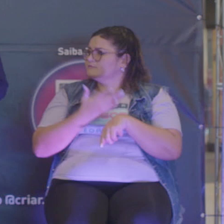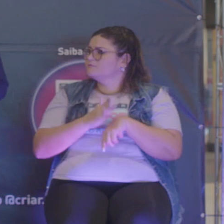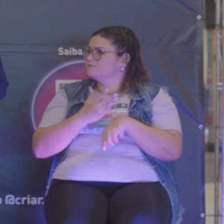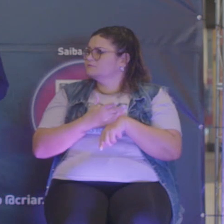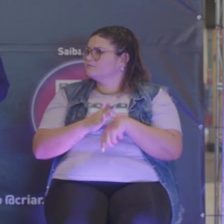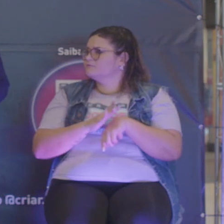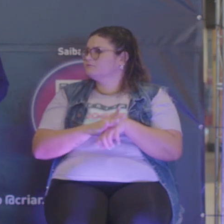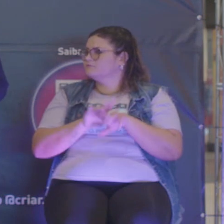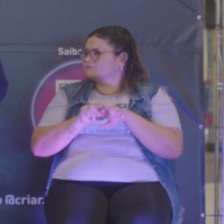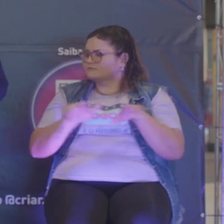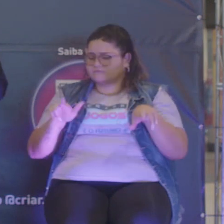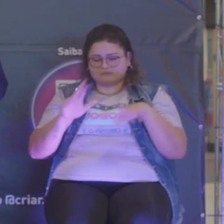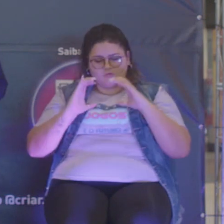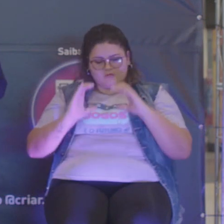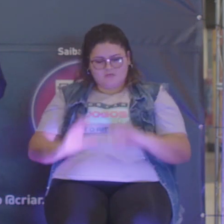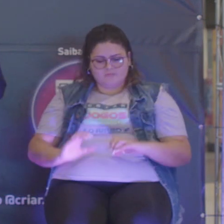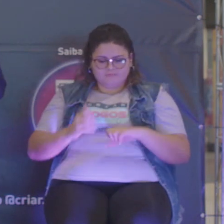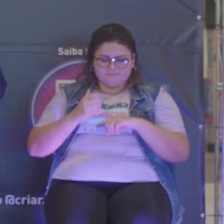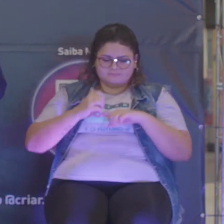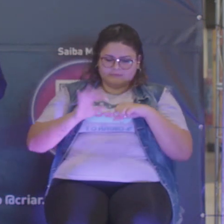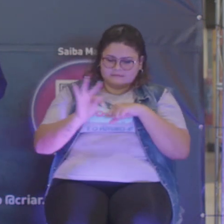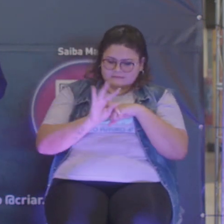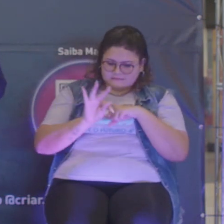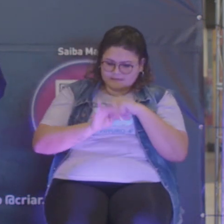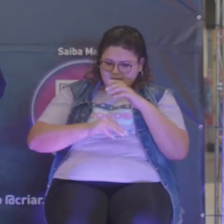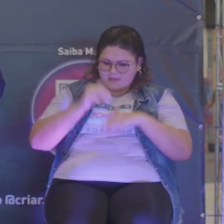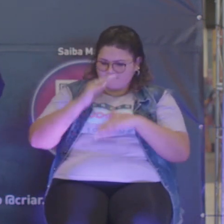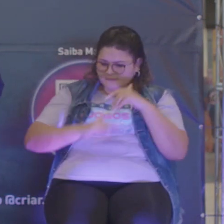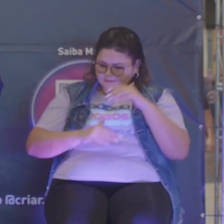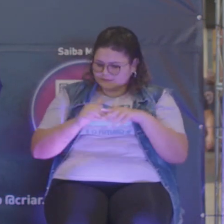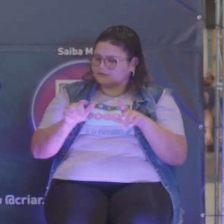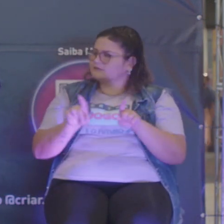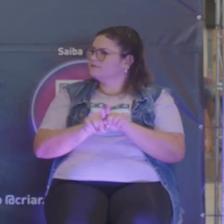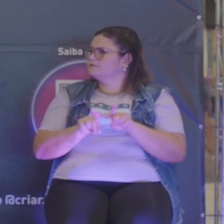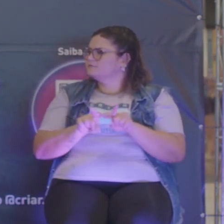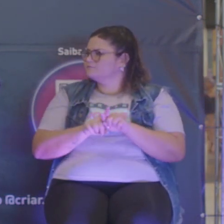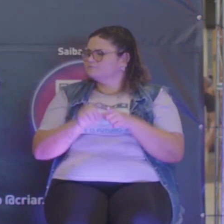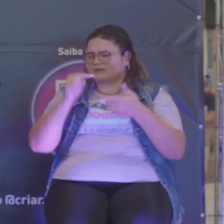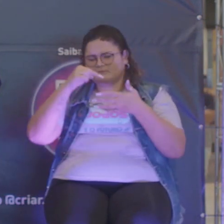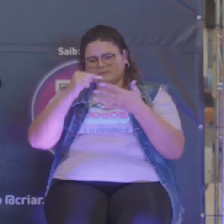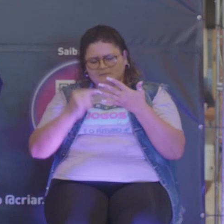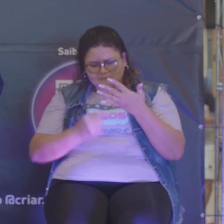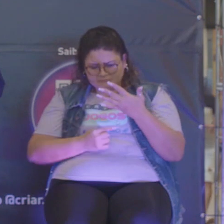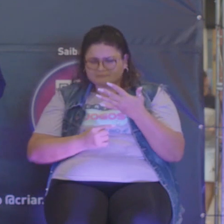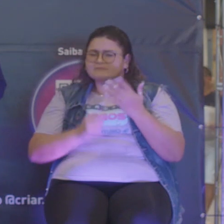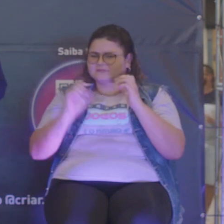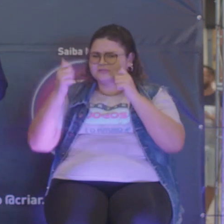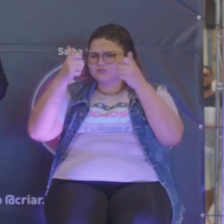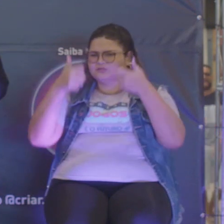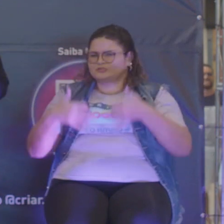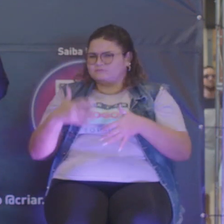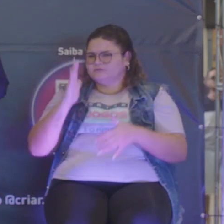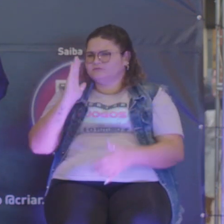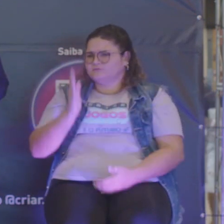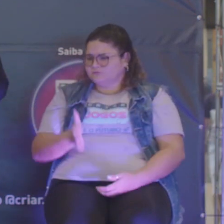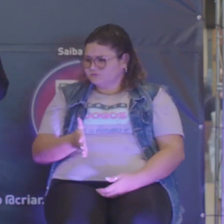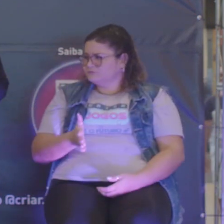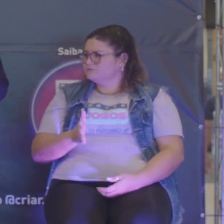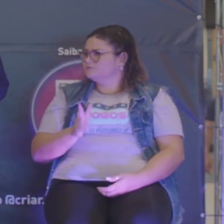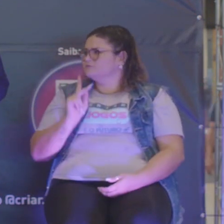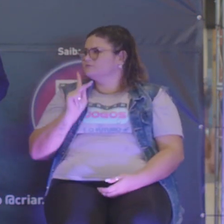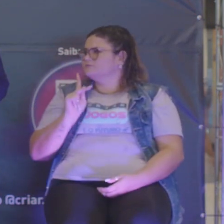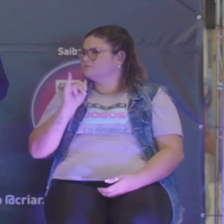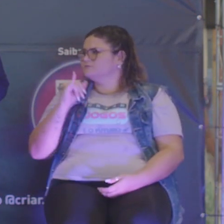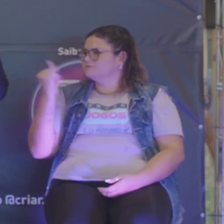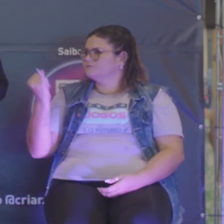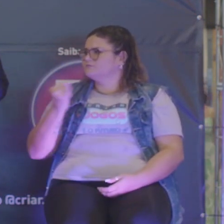soft skills que a gente conversou. E vai exercitar a criatividade, concentração, o foco. Então, é um recado importante para os pais. Eu sei que eu